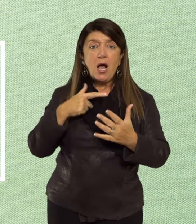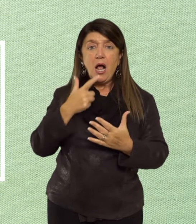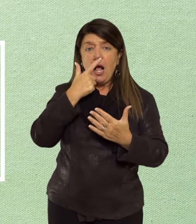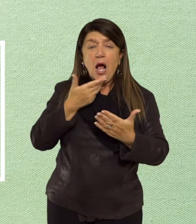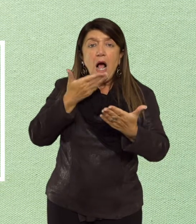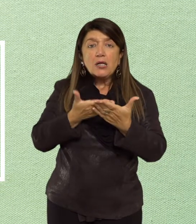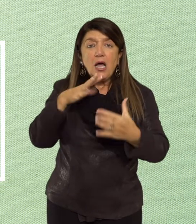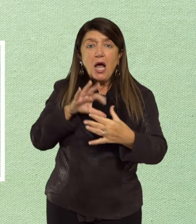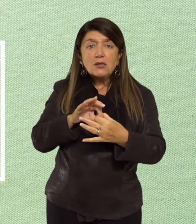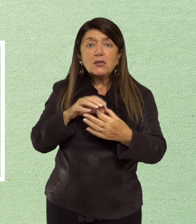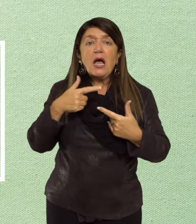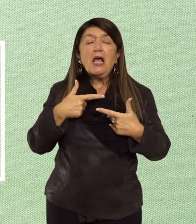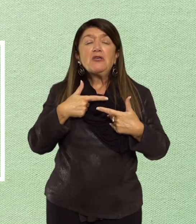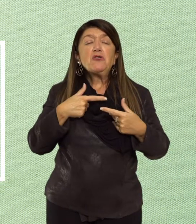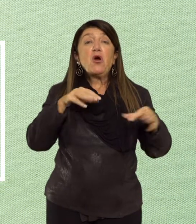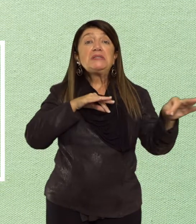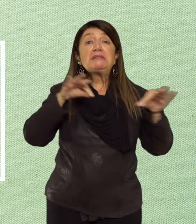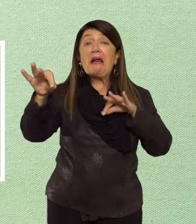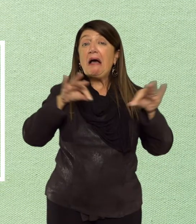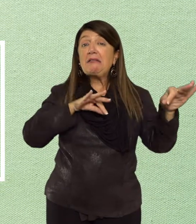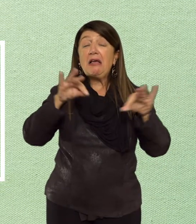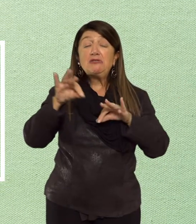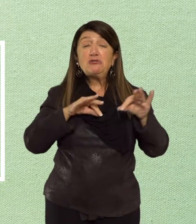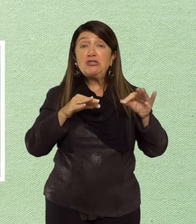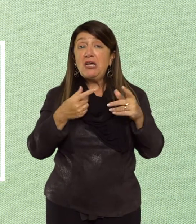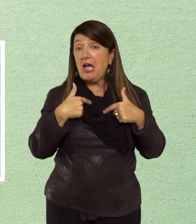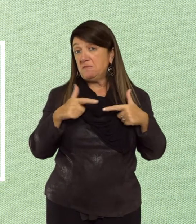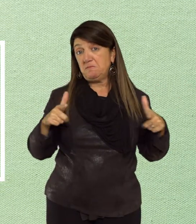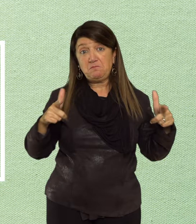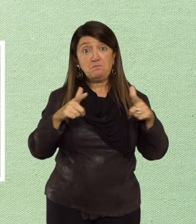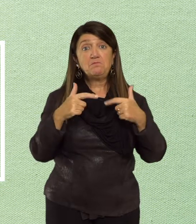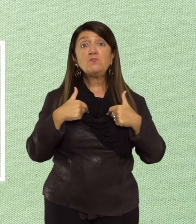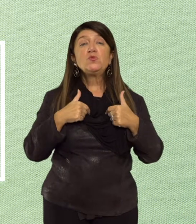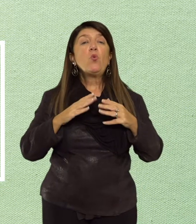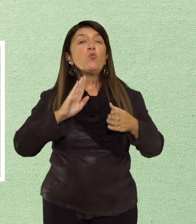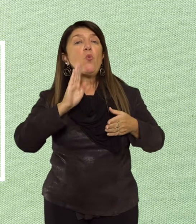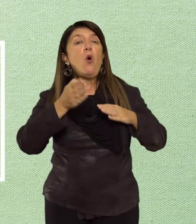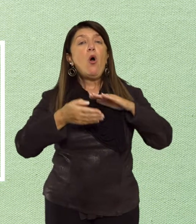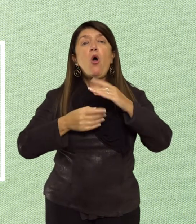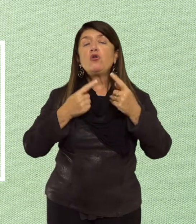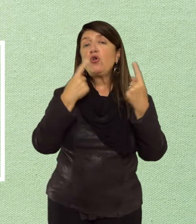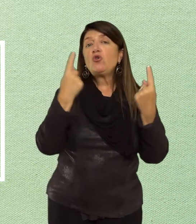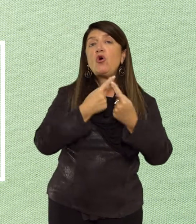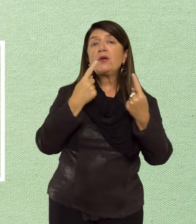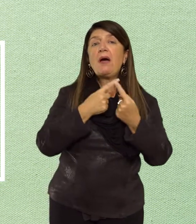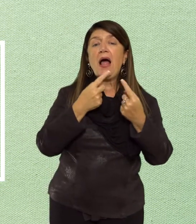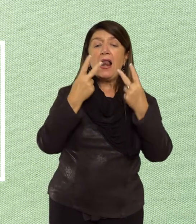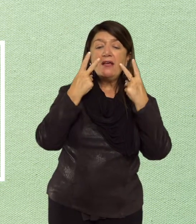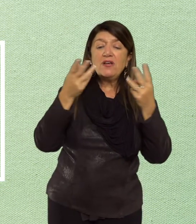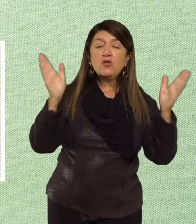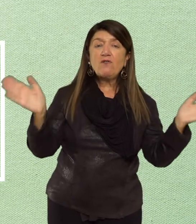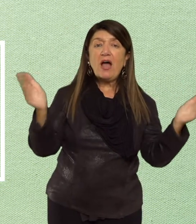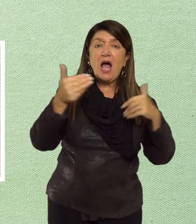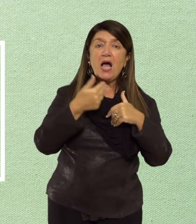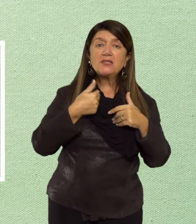le ho, nel senso che io nuoto normalmente guardando insomma il fondo della vasca, la linea della vasca, piuttosto che le corsie del